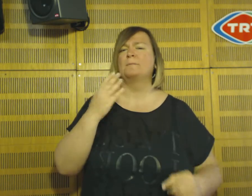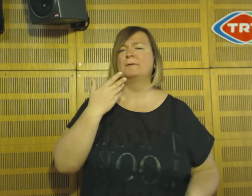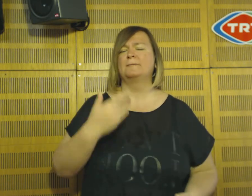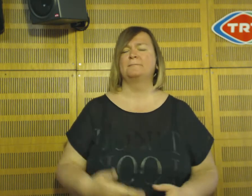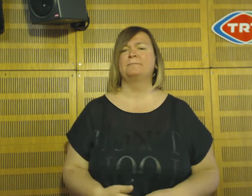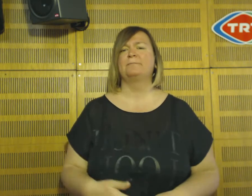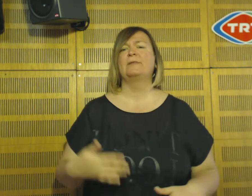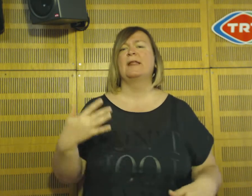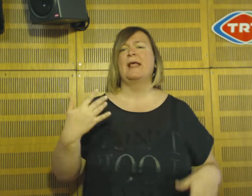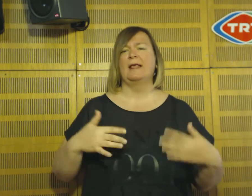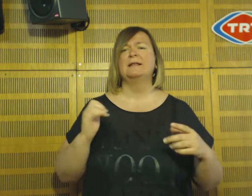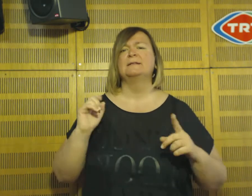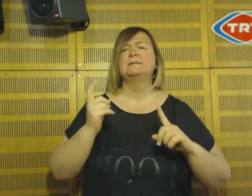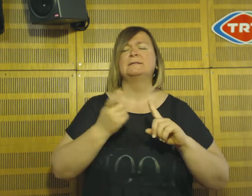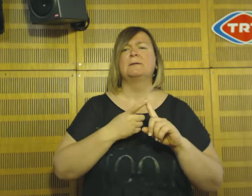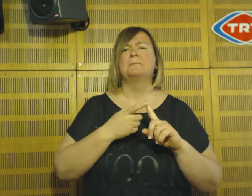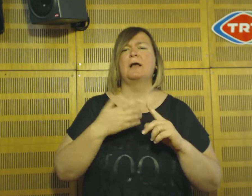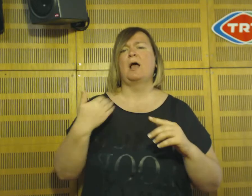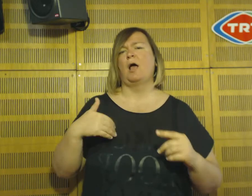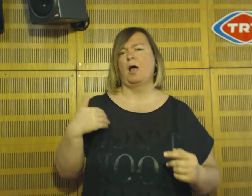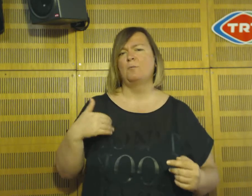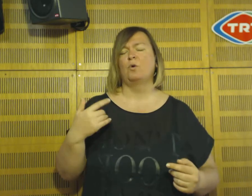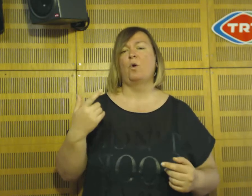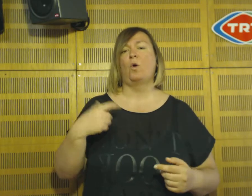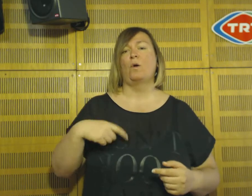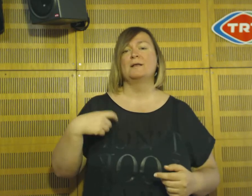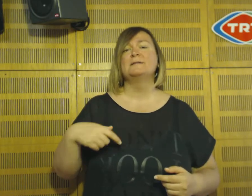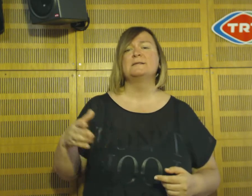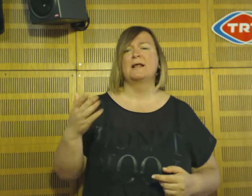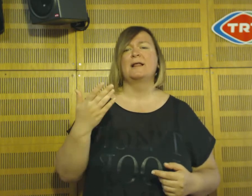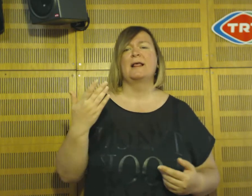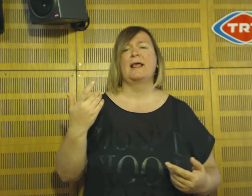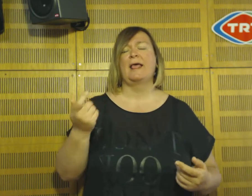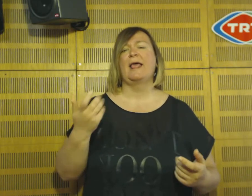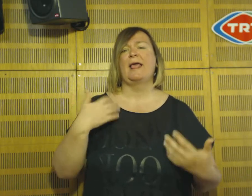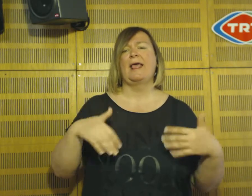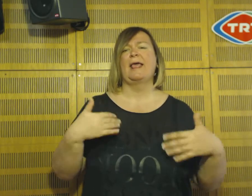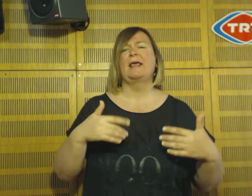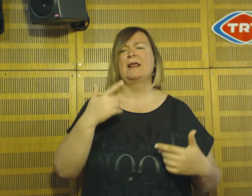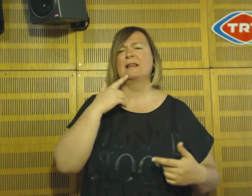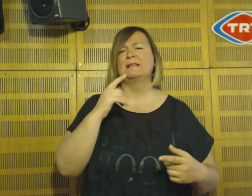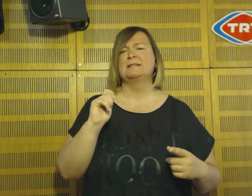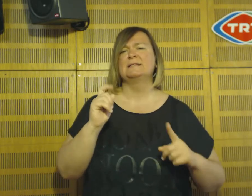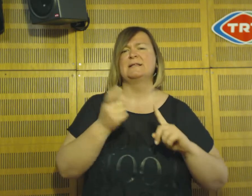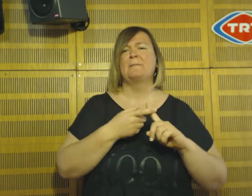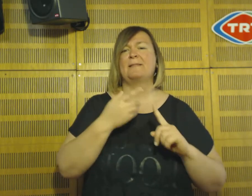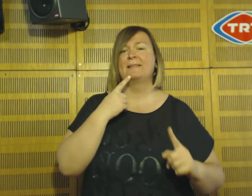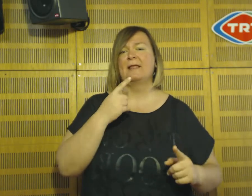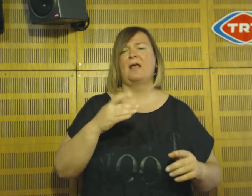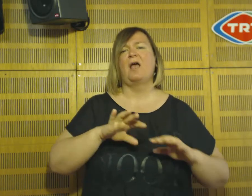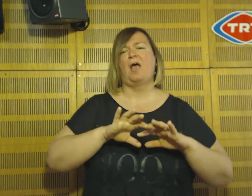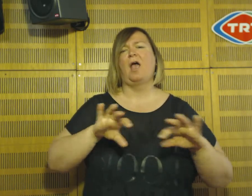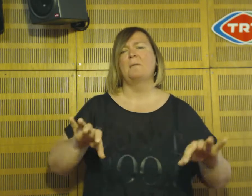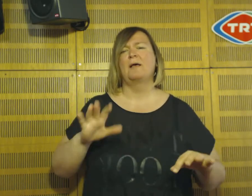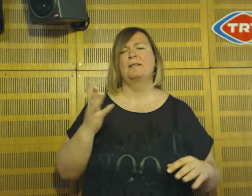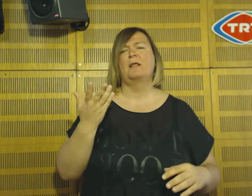Aslında engelli istihdamını kamuda ve özel sektörde engelli istihdamı diye ayırmak daha doğrudur diye